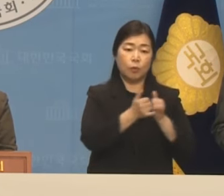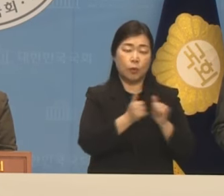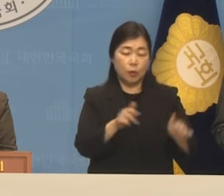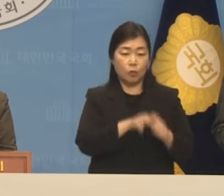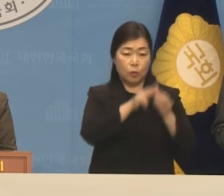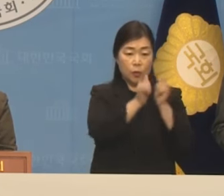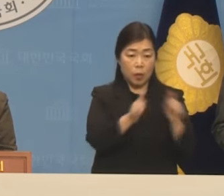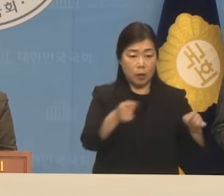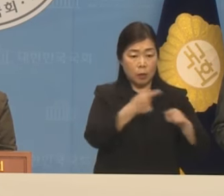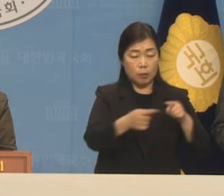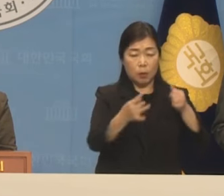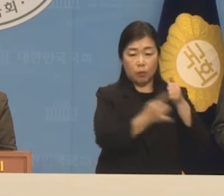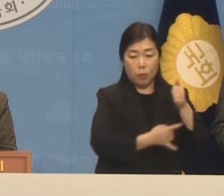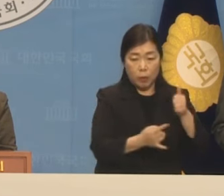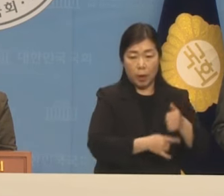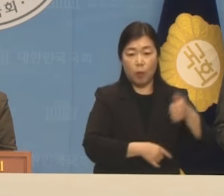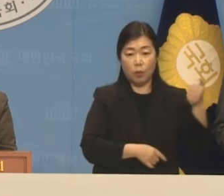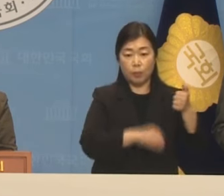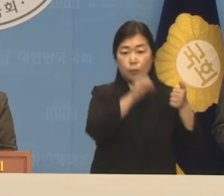후보 심사위원회 심사